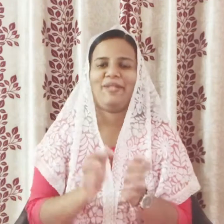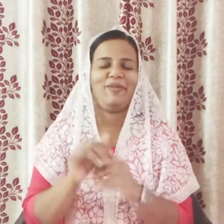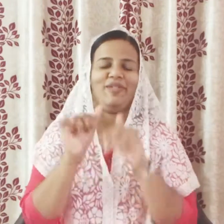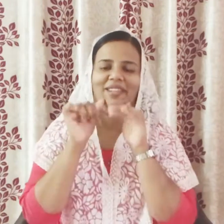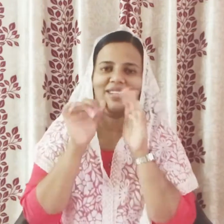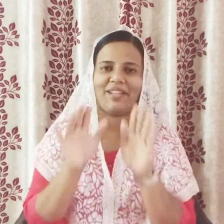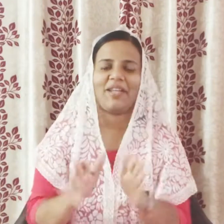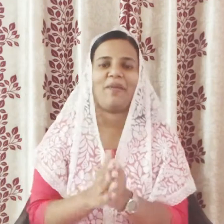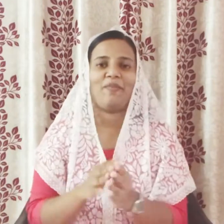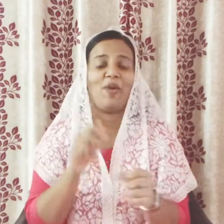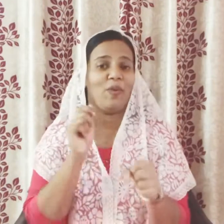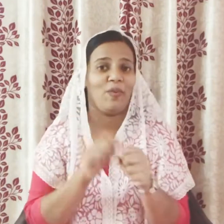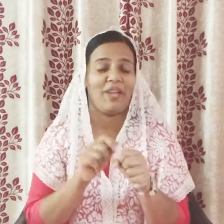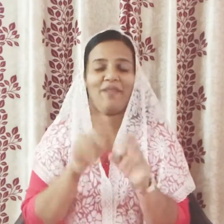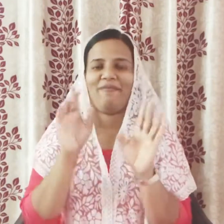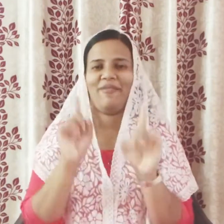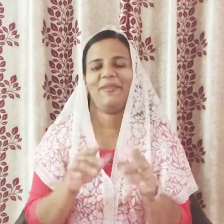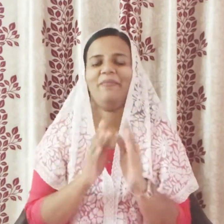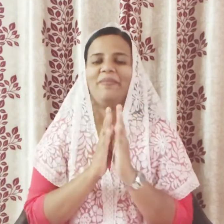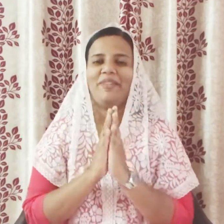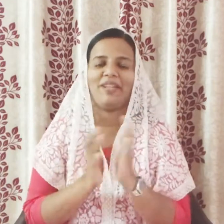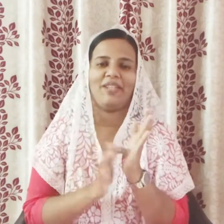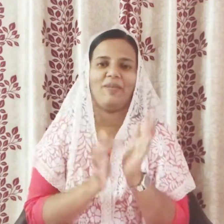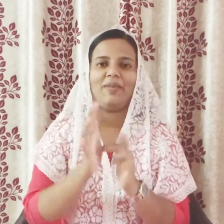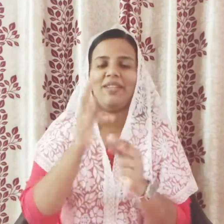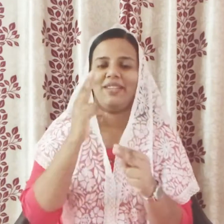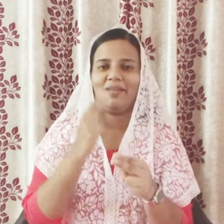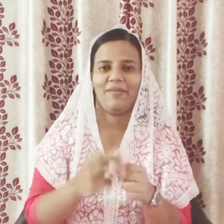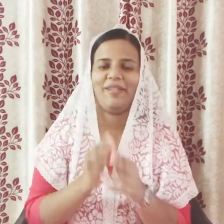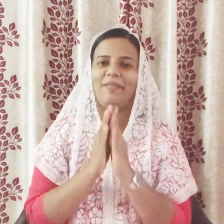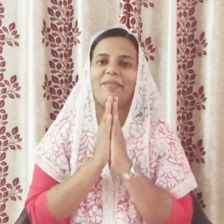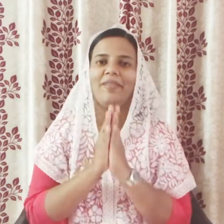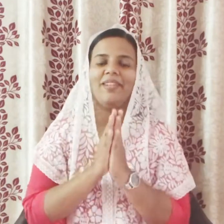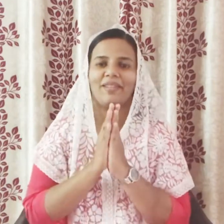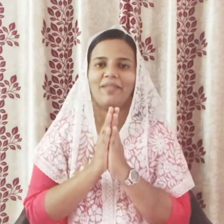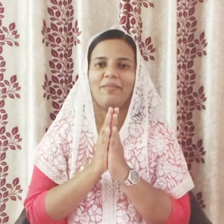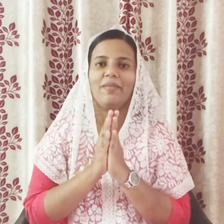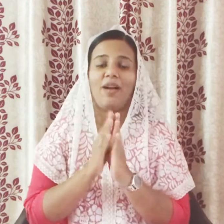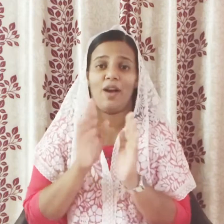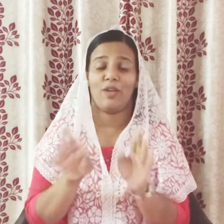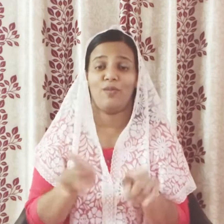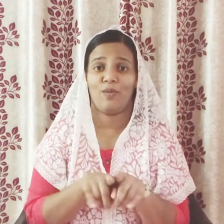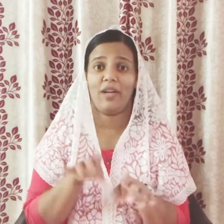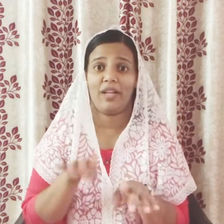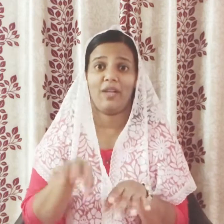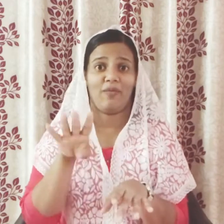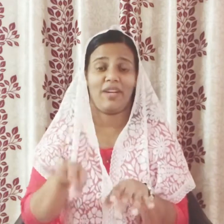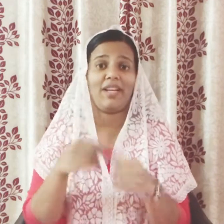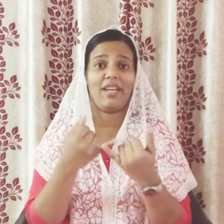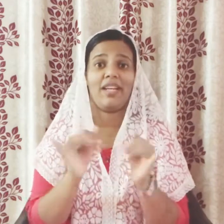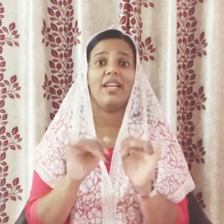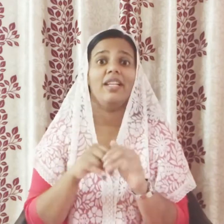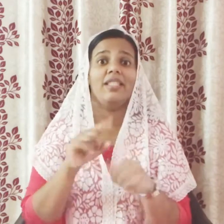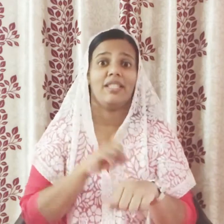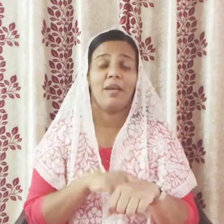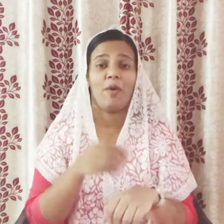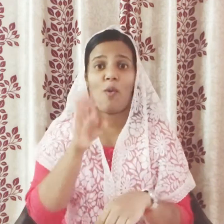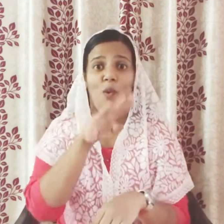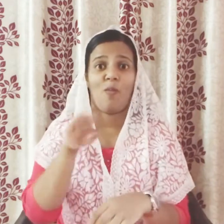നിങ്ങളെ അതിനായിട്ട് അനുഗ്രഹിക്കുകയും ഒരുക്കുകയും ചെയ്യുമാറാകട്ടെ എന്ന് യേശു ക്രിസ്തുവിൻ്റെ നാമത്തിൽ പ്രാർത്ഥിക്കുന്നു. അതുപോലെ വൈകിട്ട് ഇന്ത്യൻ സമയം നമുക്ക്